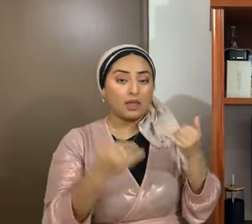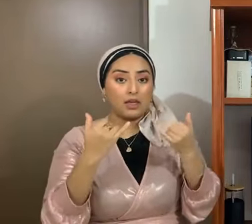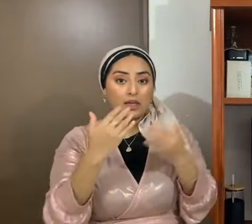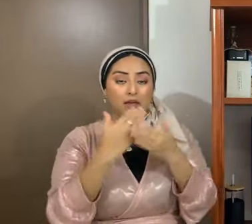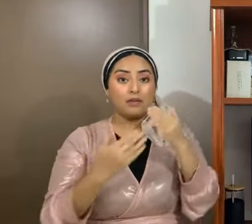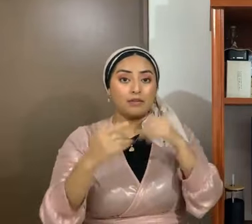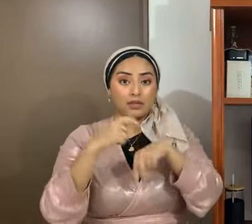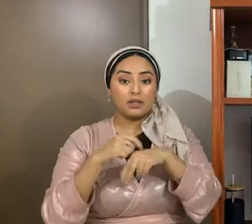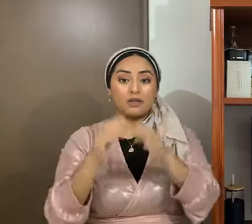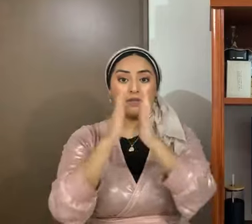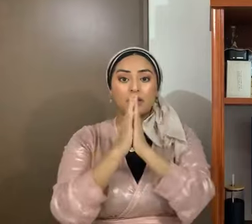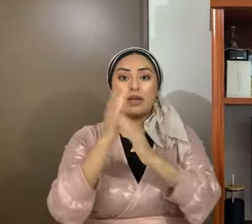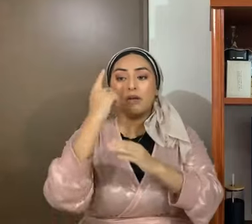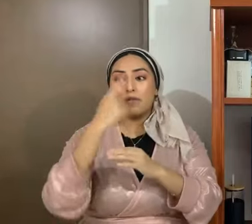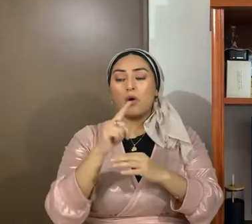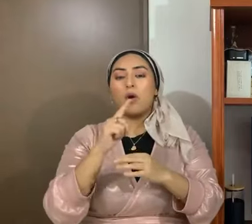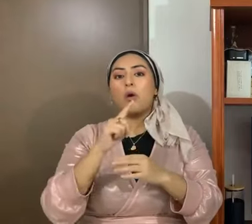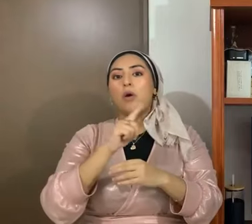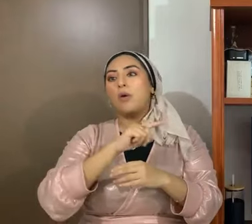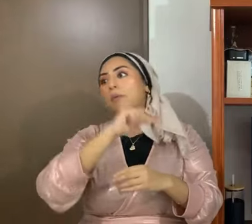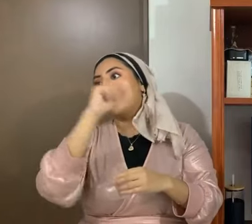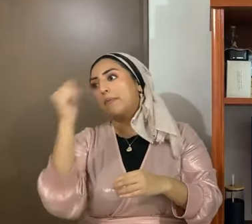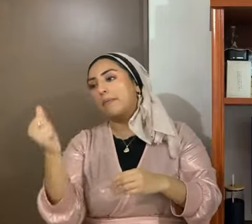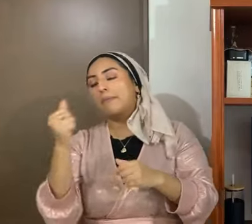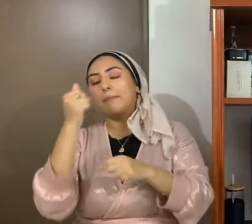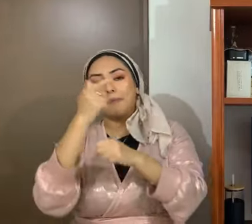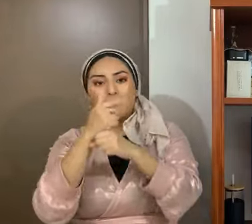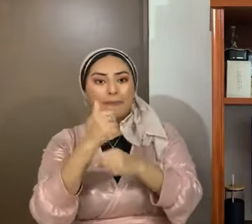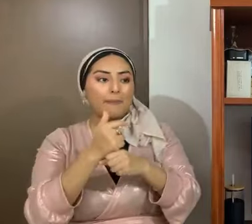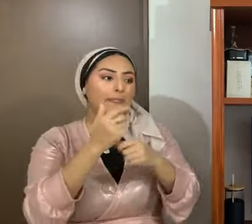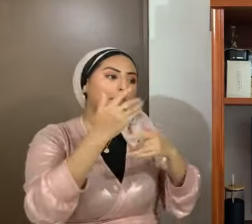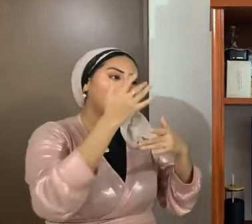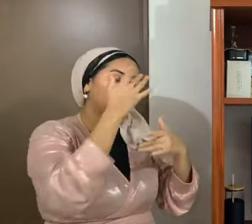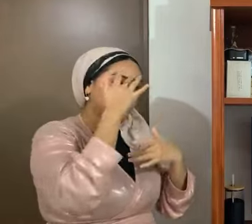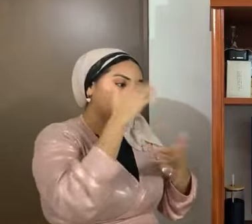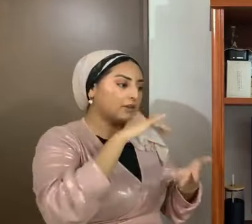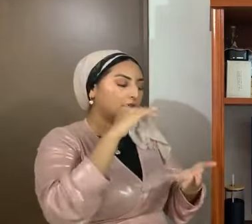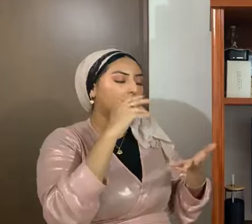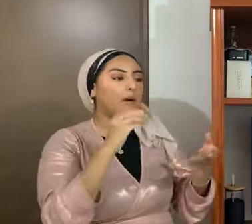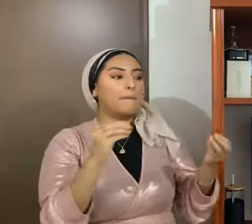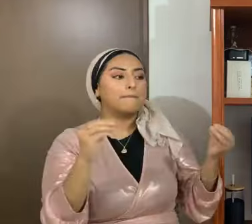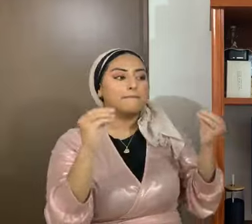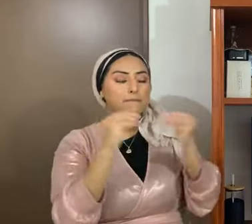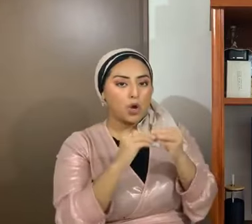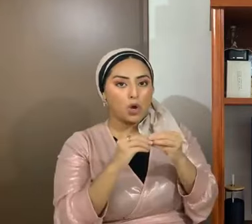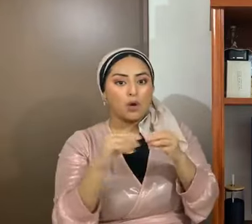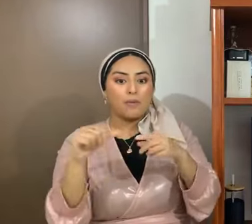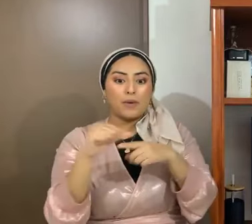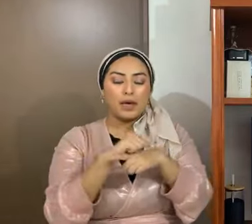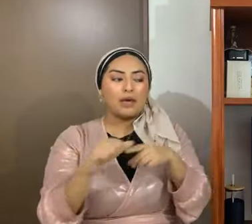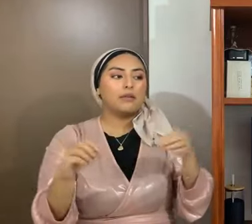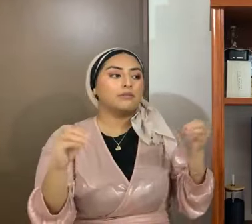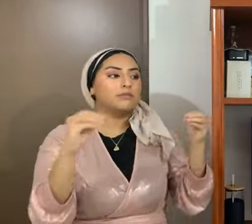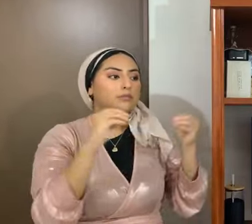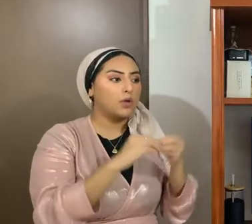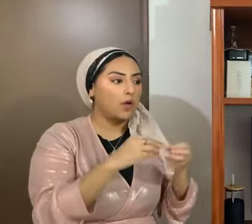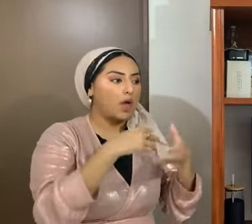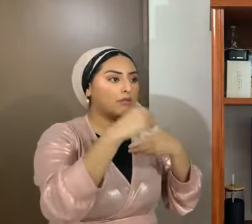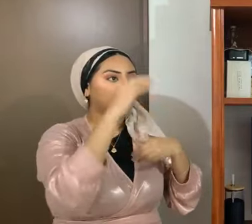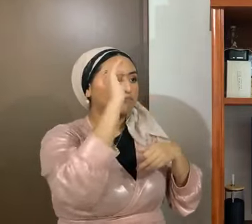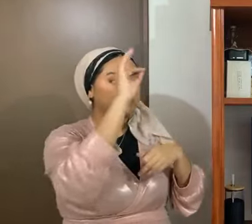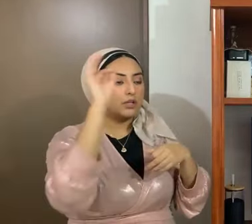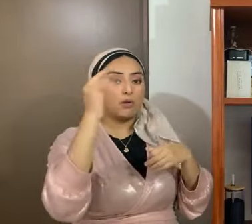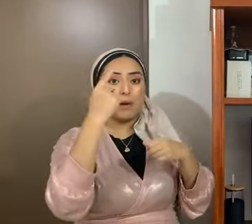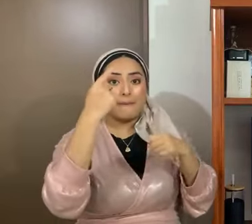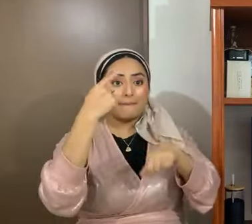un tiempo y ora por la viuda, el huérfano necesitado, los que están enfermos. Estudia más y aplícalo más, sal y háblale. Ya le hablé